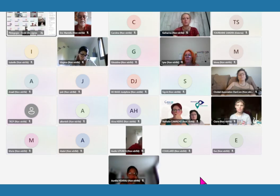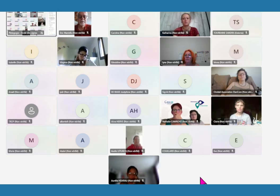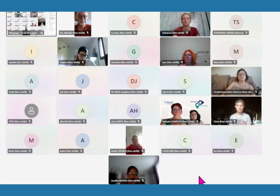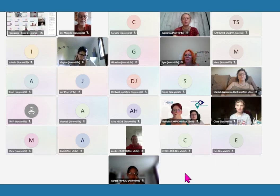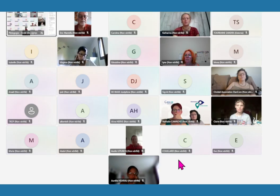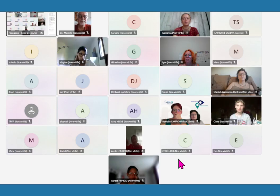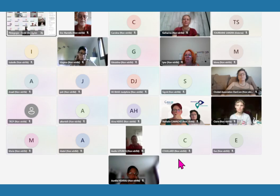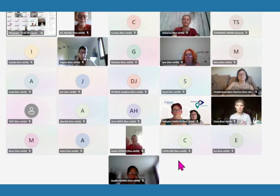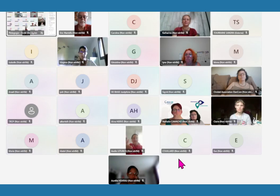qui veut faire?